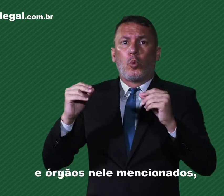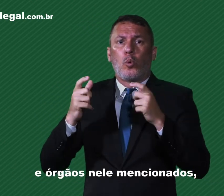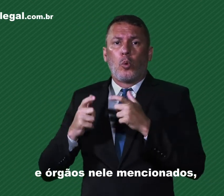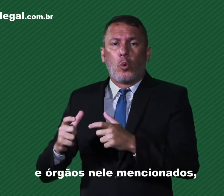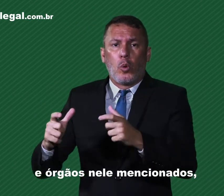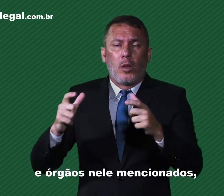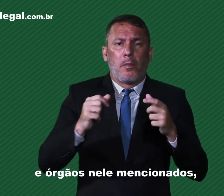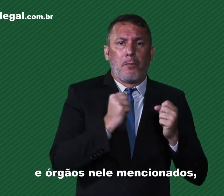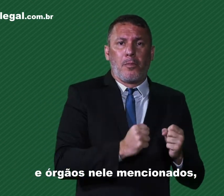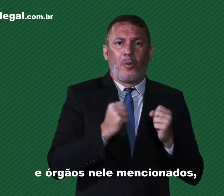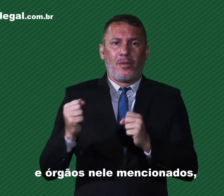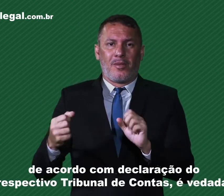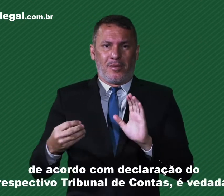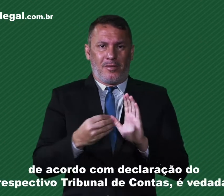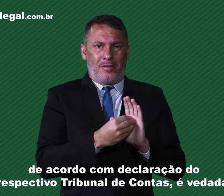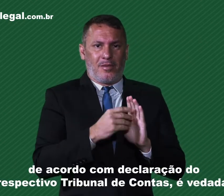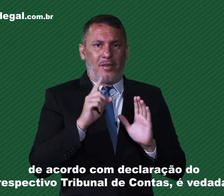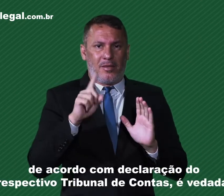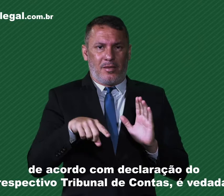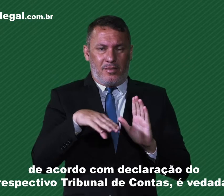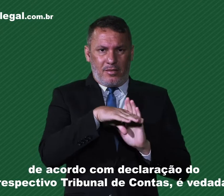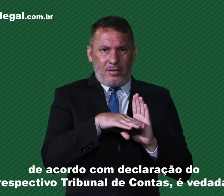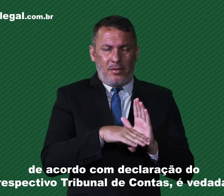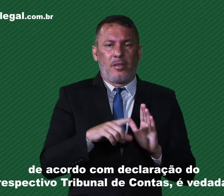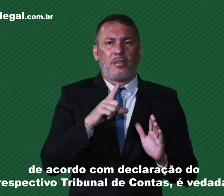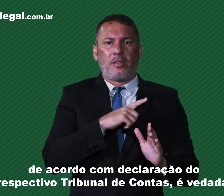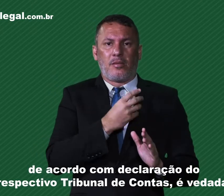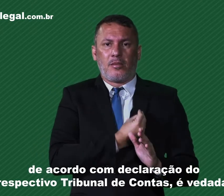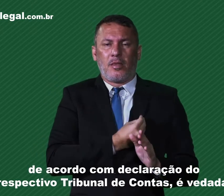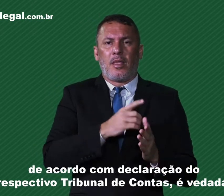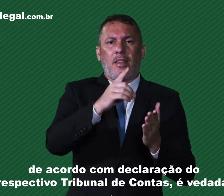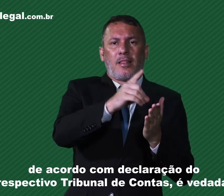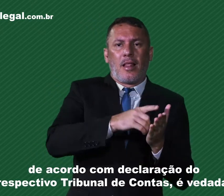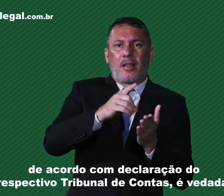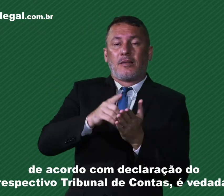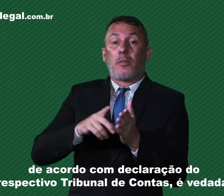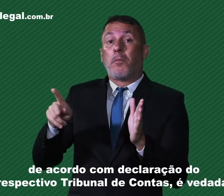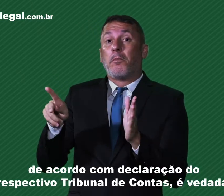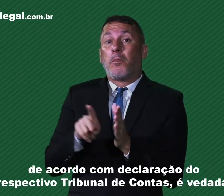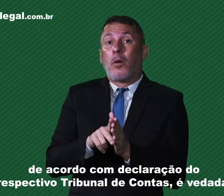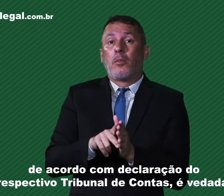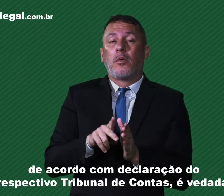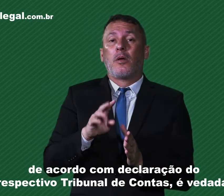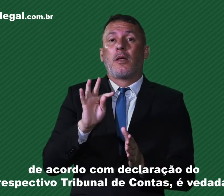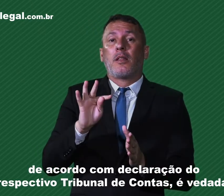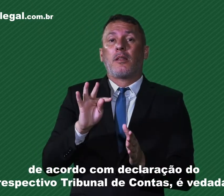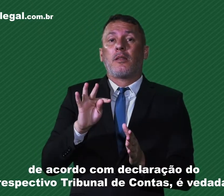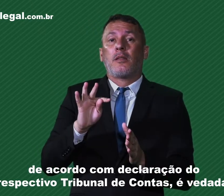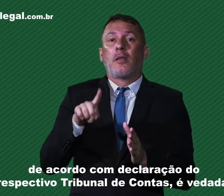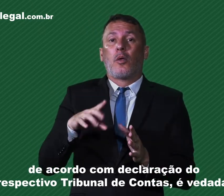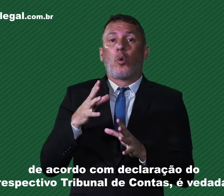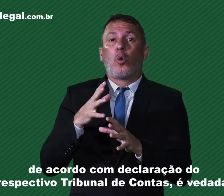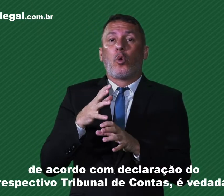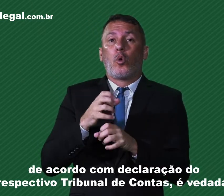nele mencionados de acordo com declaração do respectivo Tribunal de Contas é vedada: